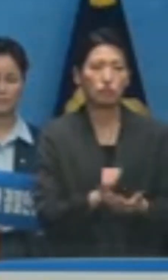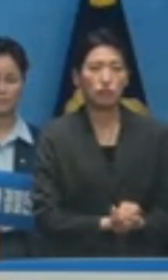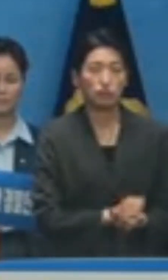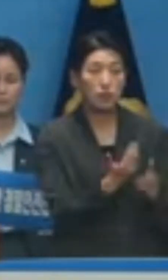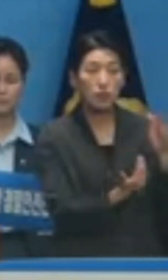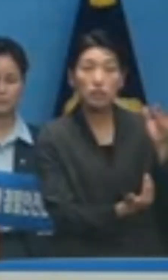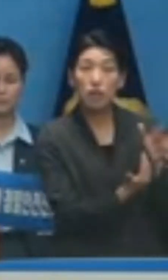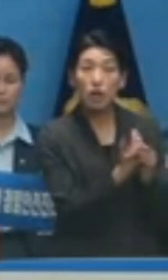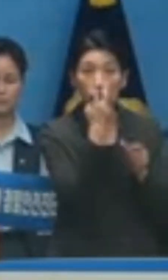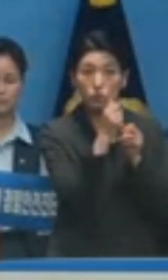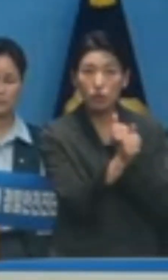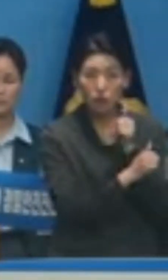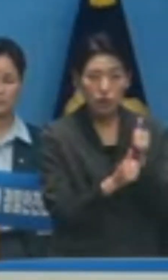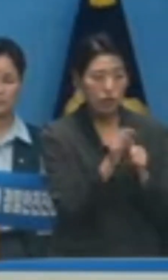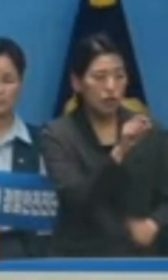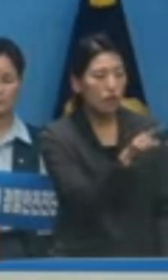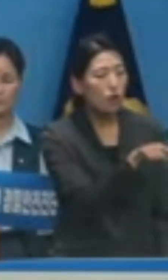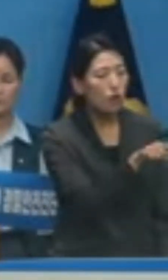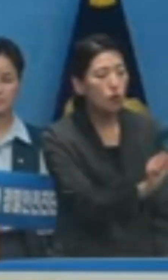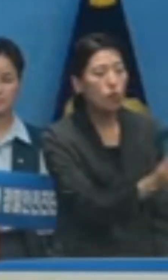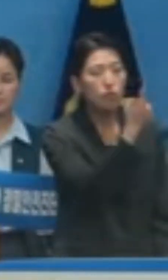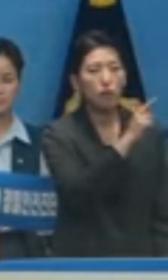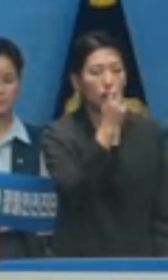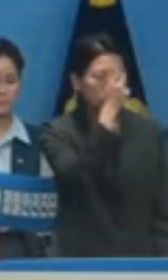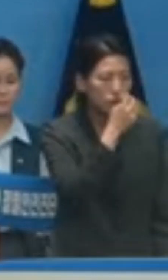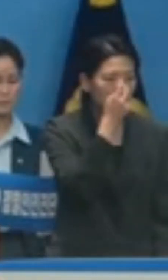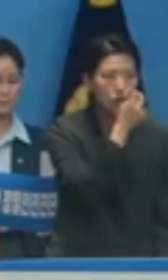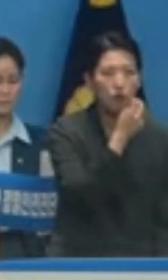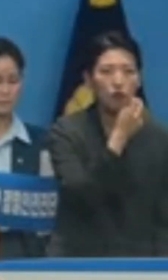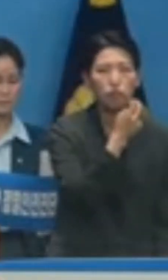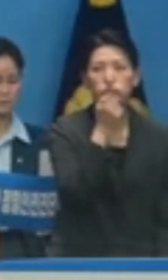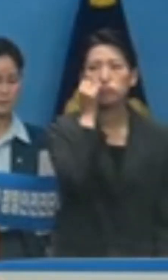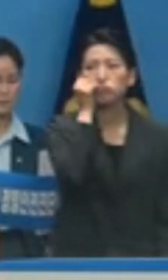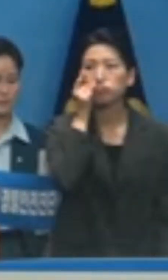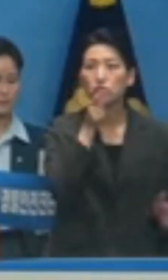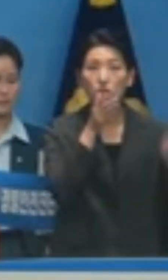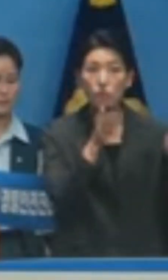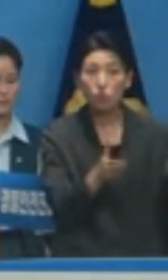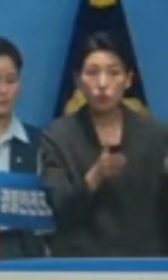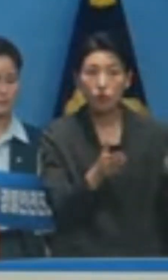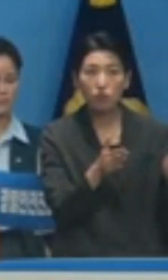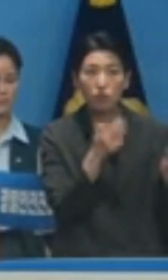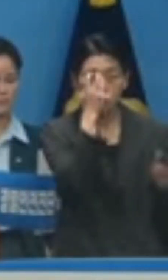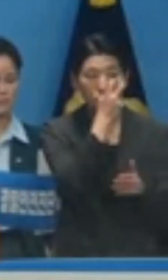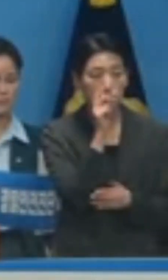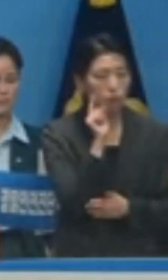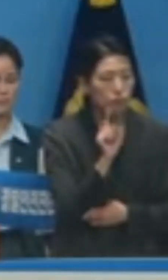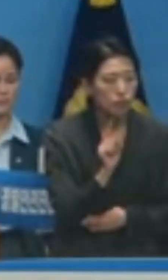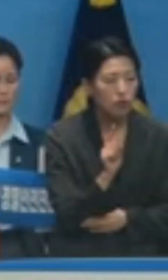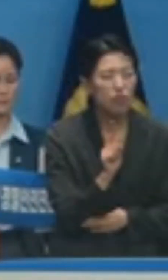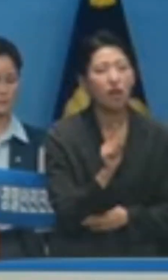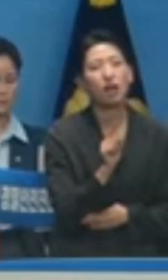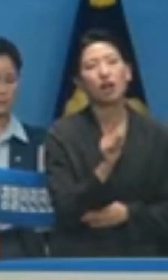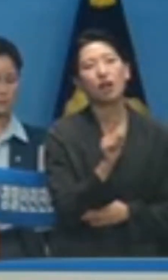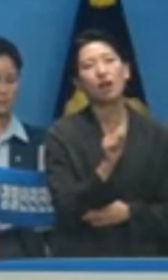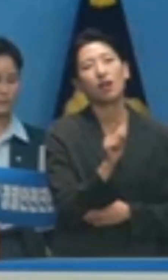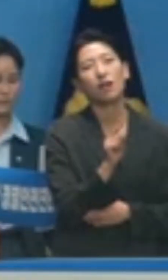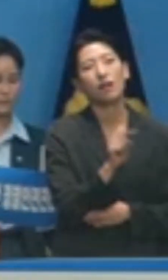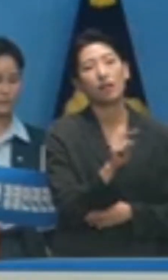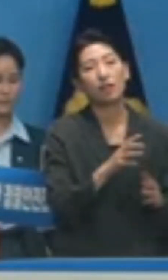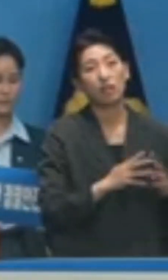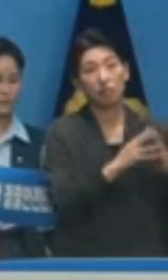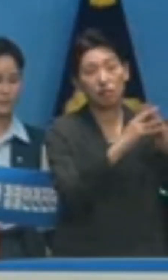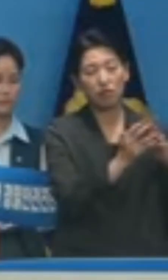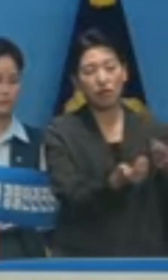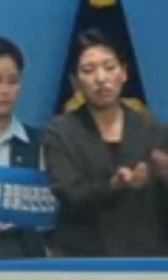사고조사위원회가 원인 규명을 진행 중이지만 지금까지 조사 결과를 종합해 볼 때 사전 안전관리의 부실이 핵심